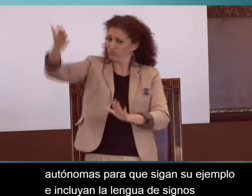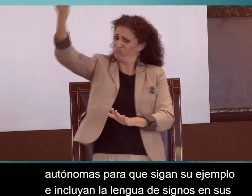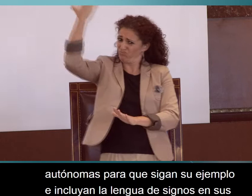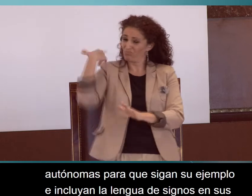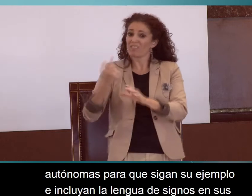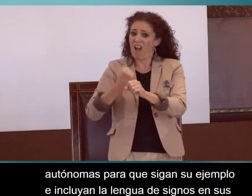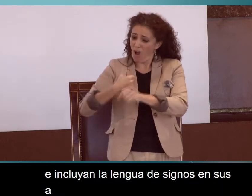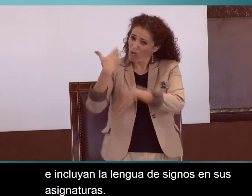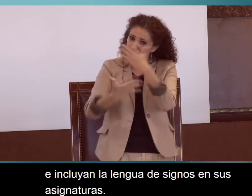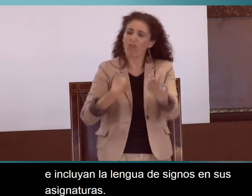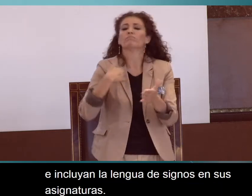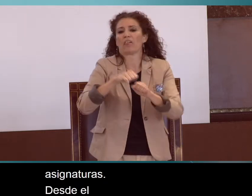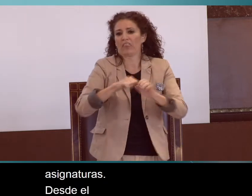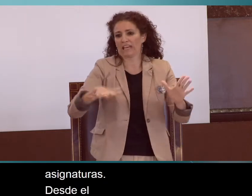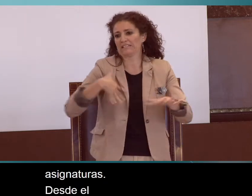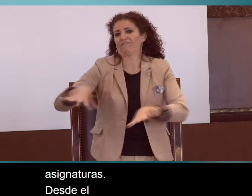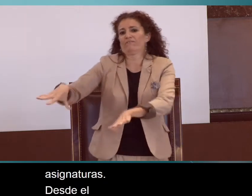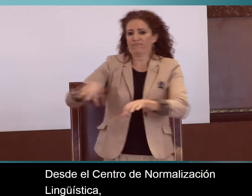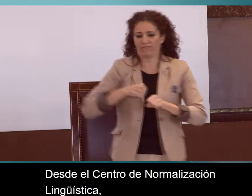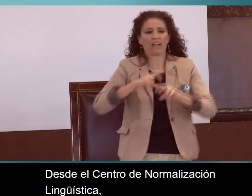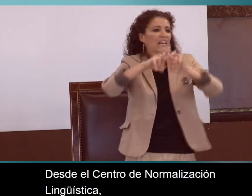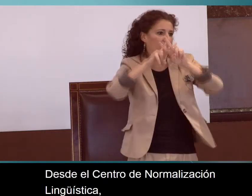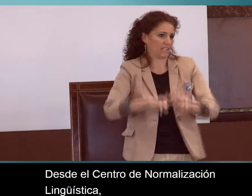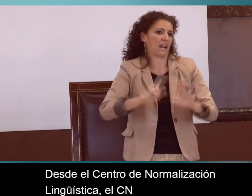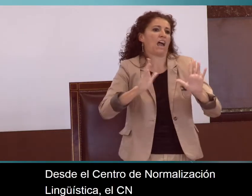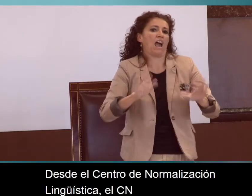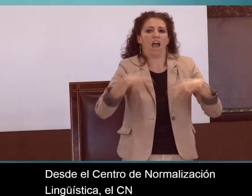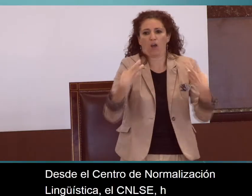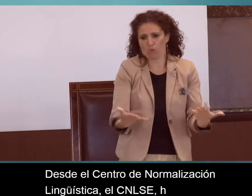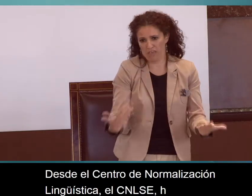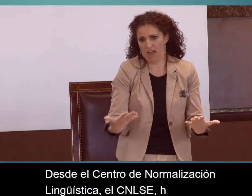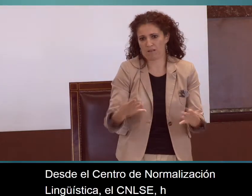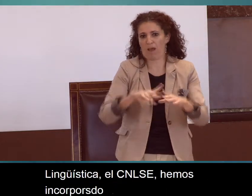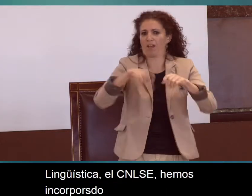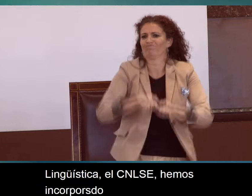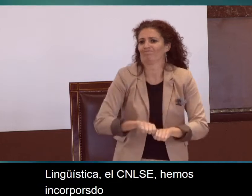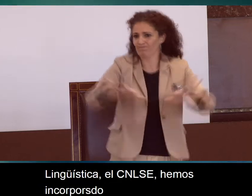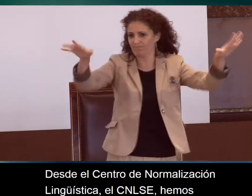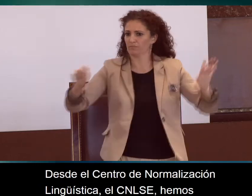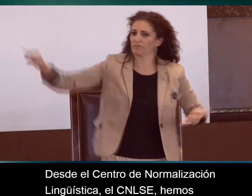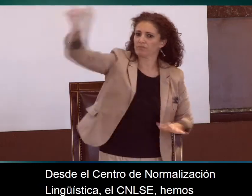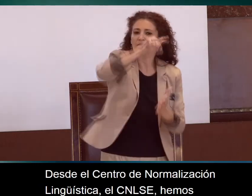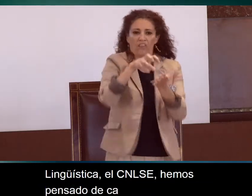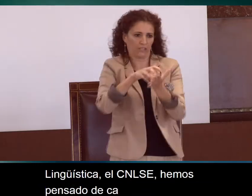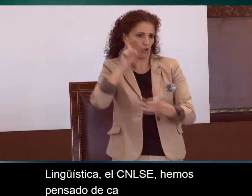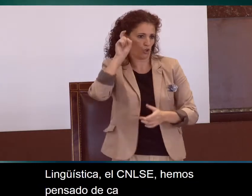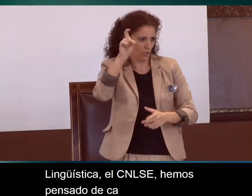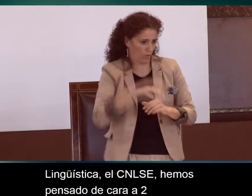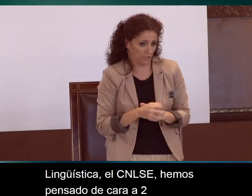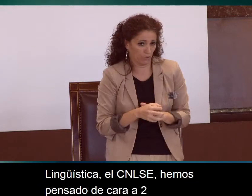siguiendo el convenio de colaboración que tiene la CNSE con el Ministerio de Educación, revisar y actualizar los proyectos curriculares